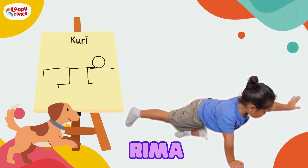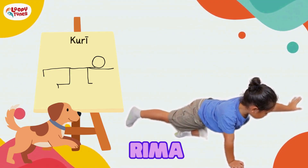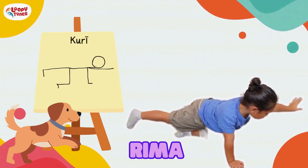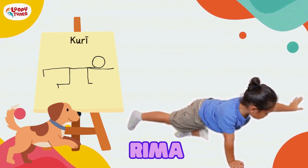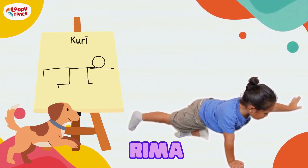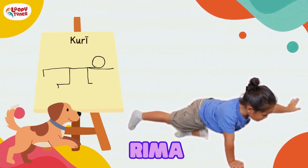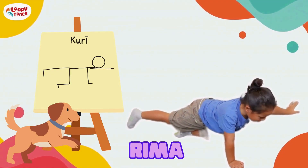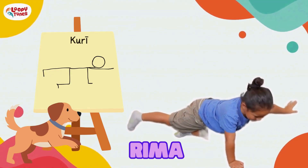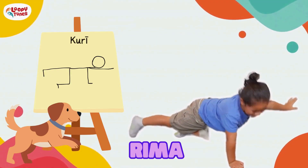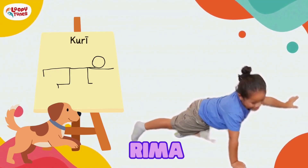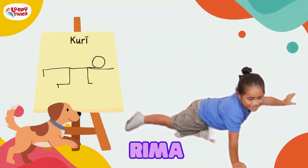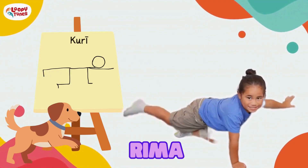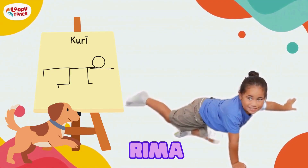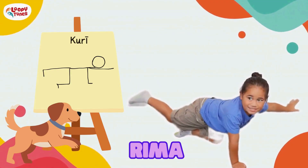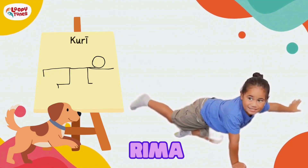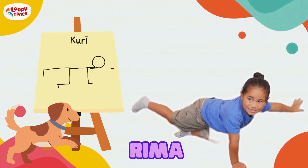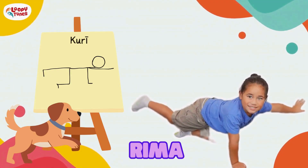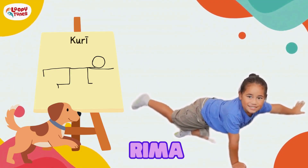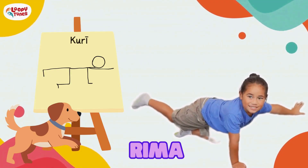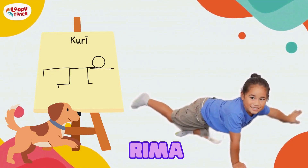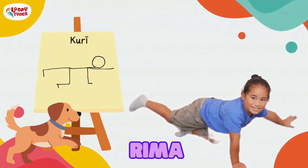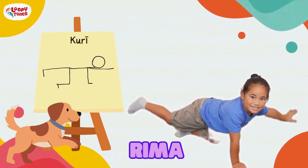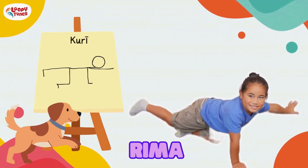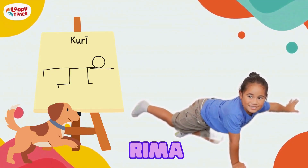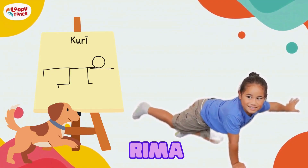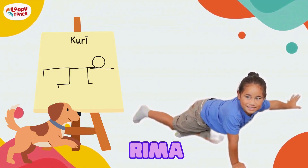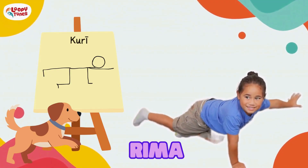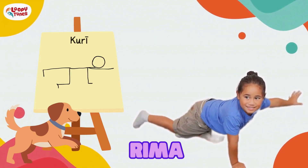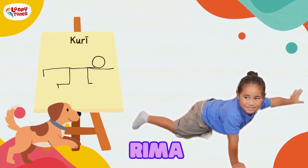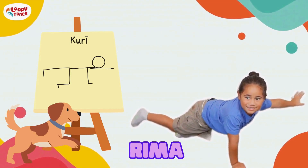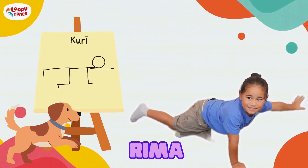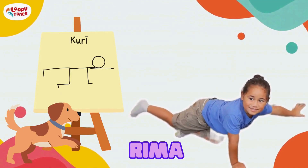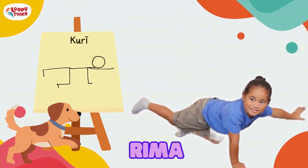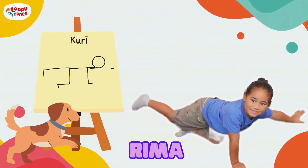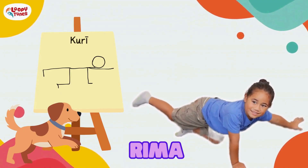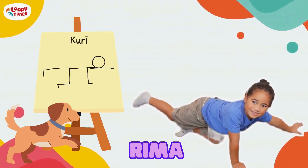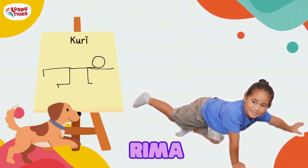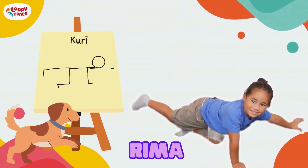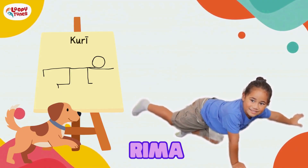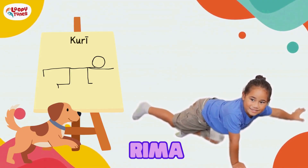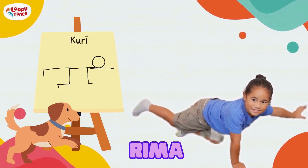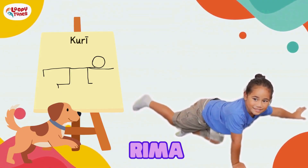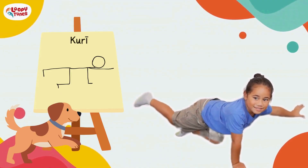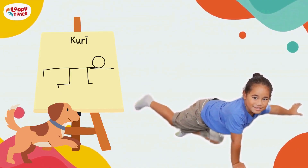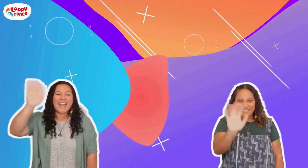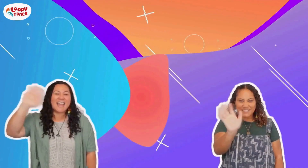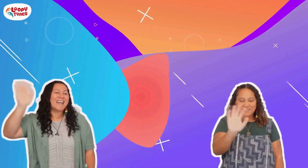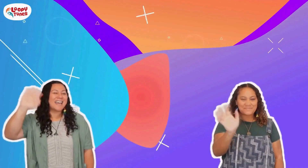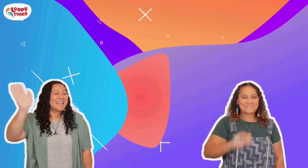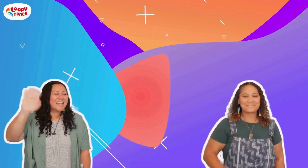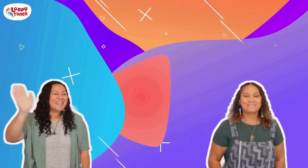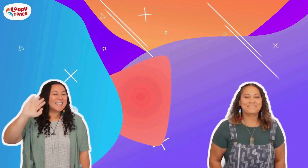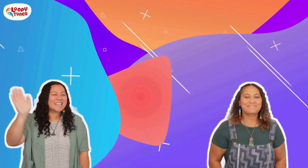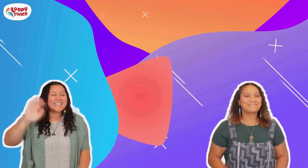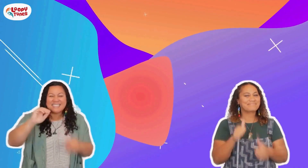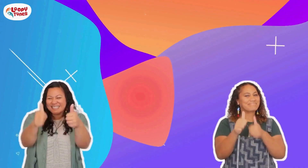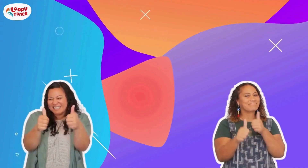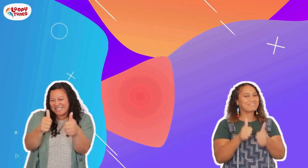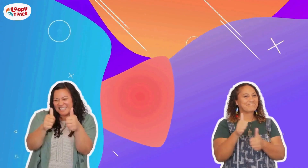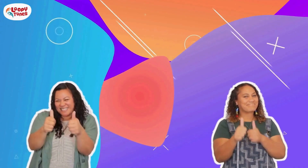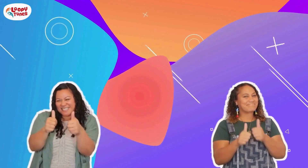wha, rima! Well done! Those were some great shapes you made with your body.